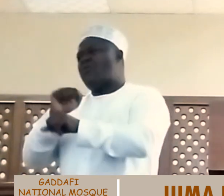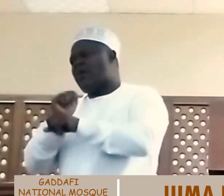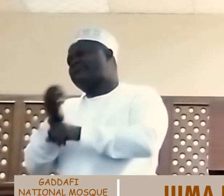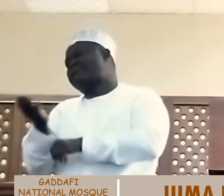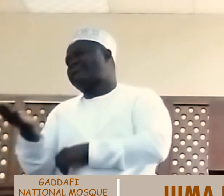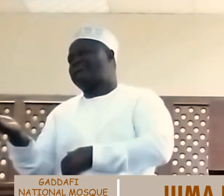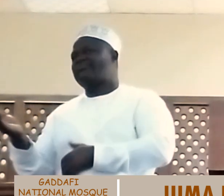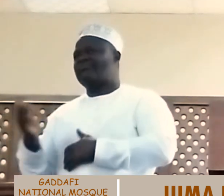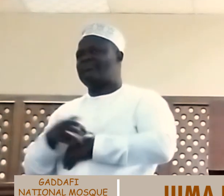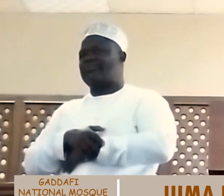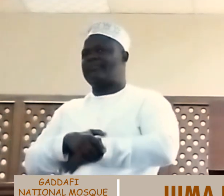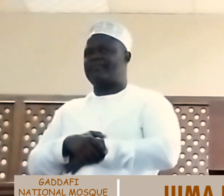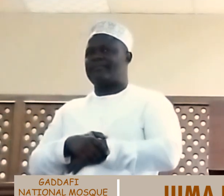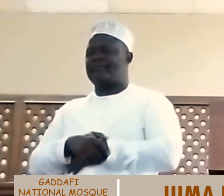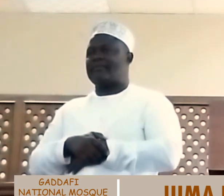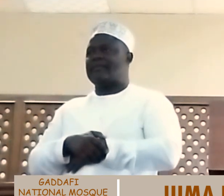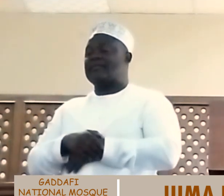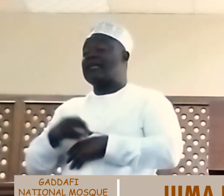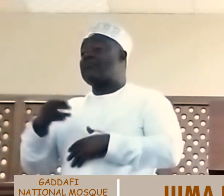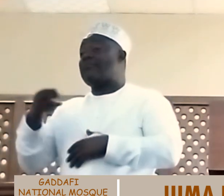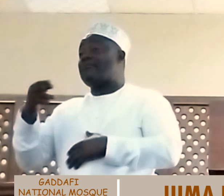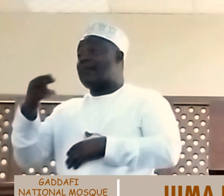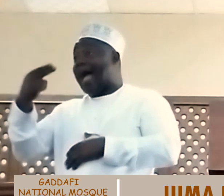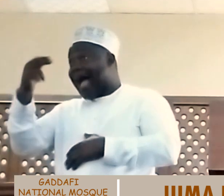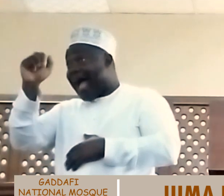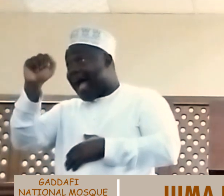nakino mu hadiisi eno